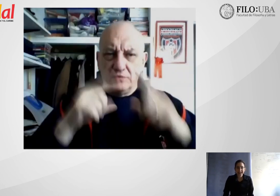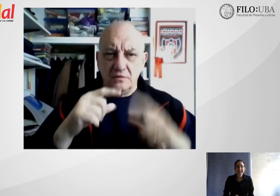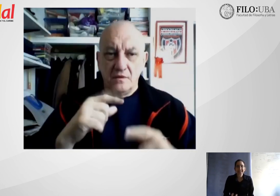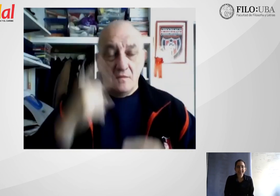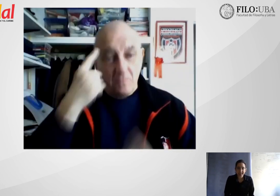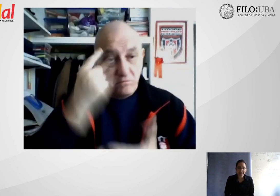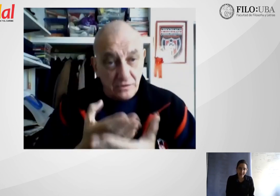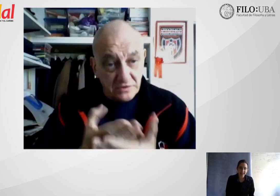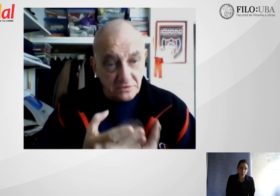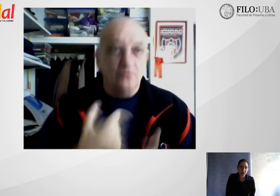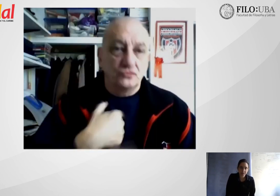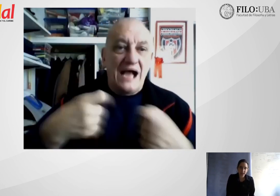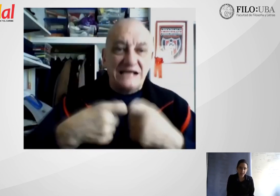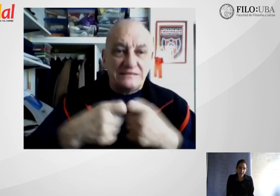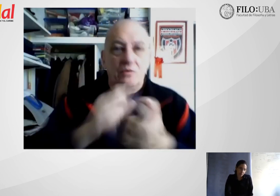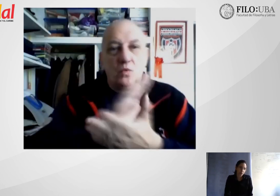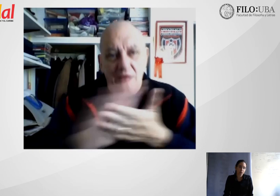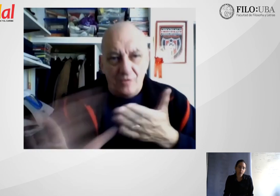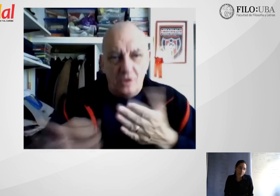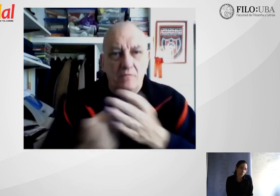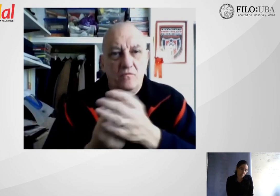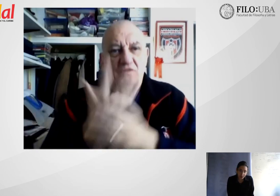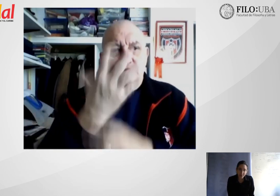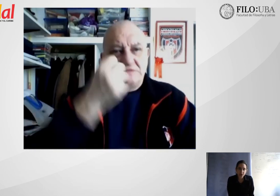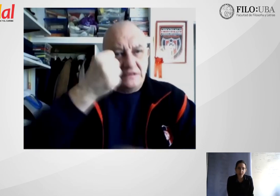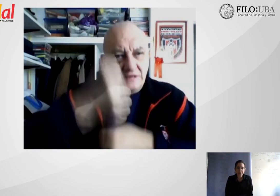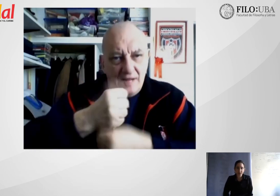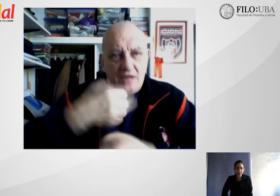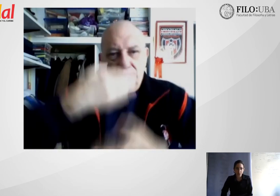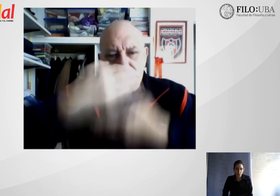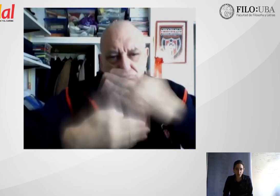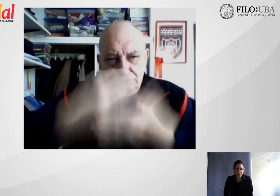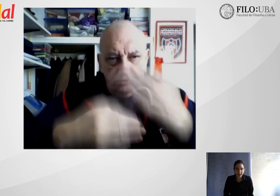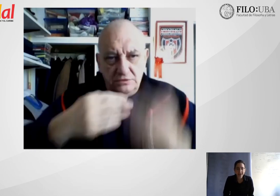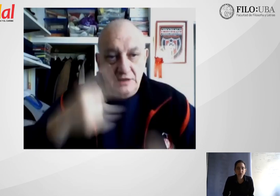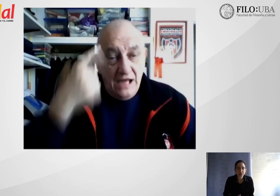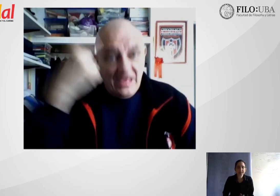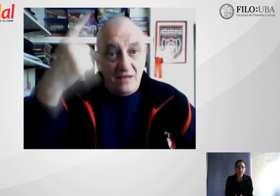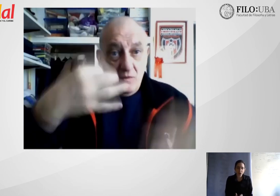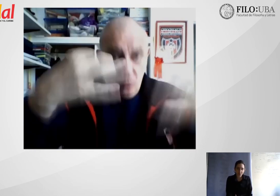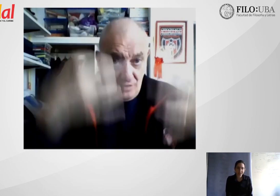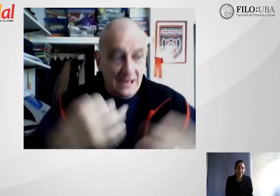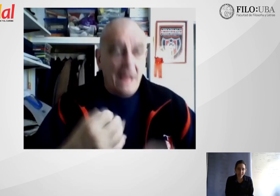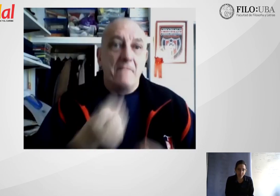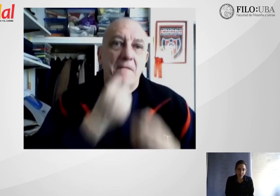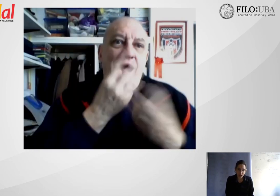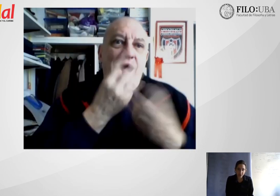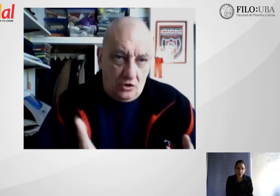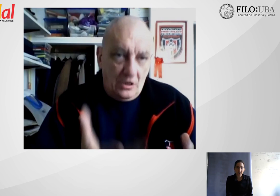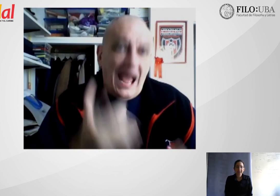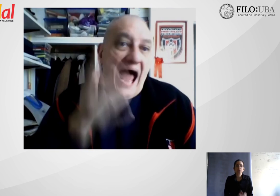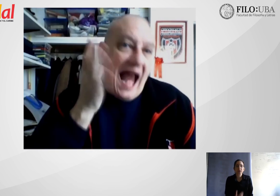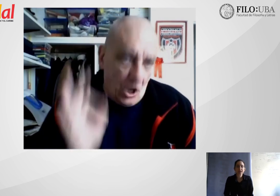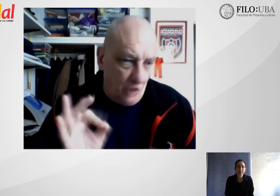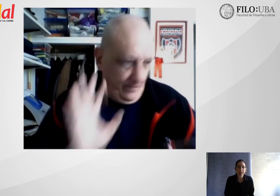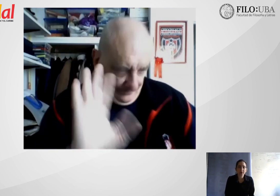que tienen lectura labial y que tienen acceso a la lectura labial, como por ejemplo ciertas personas hipoacúsicas. Entonces desarrollamos este siguiente proyecto,